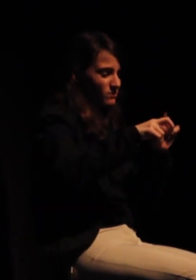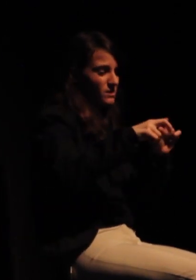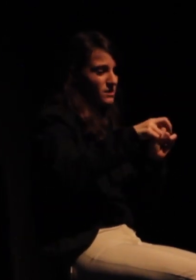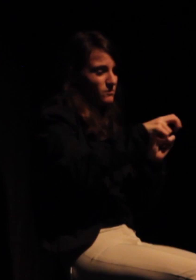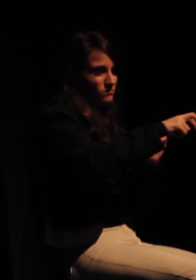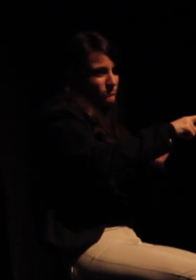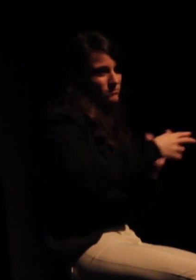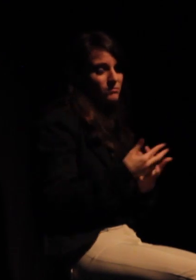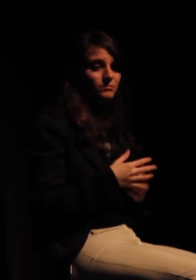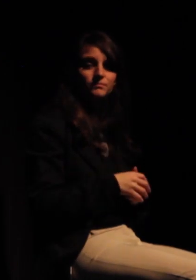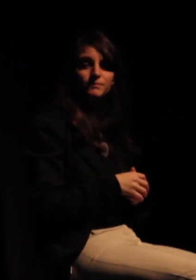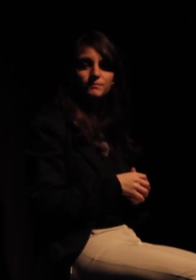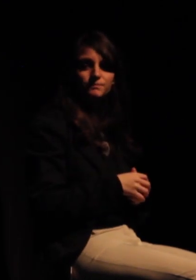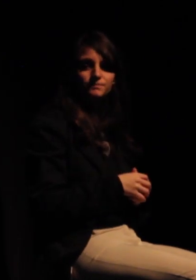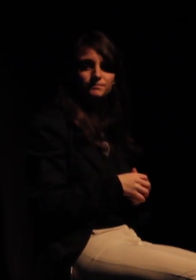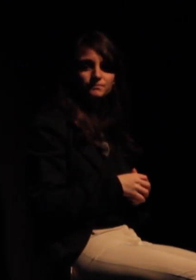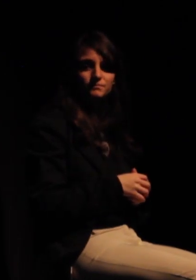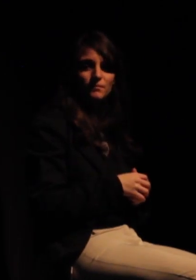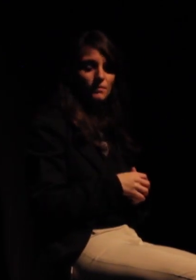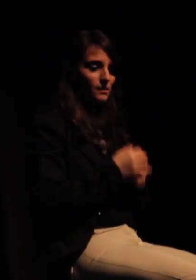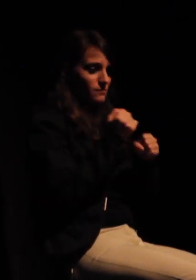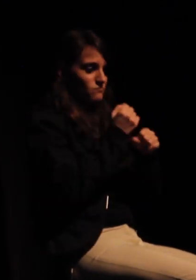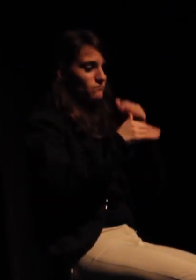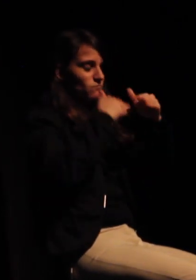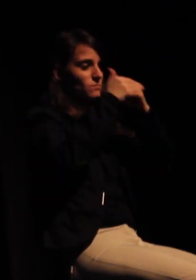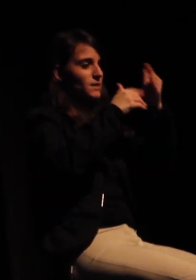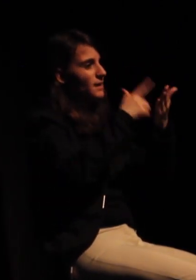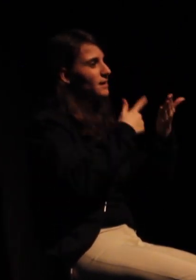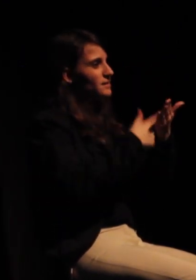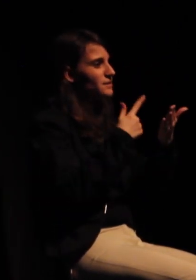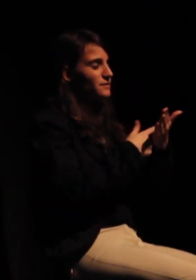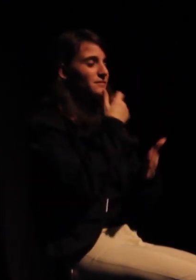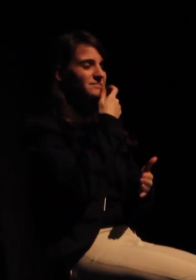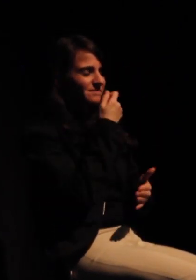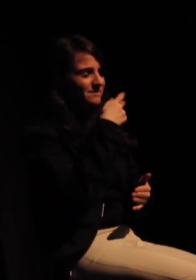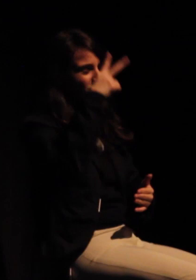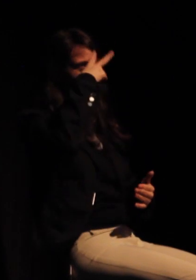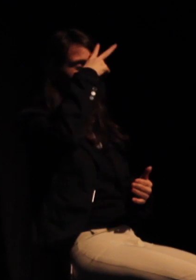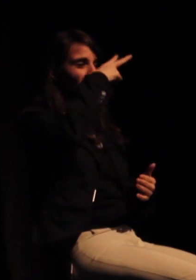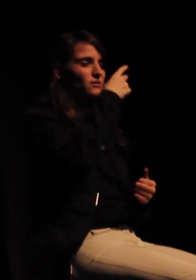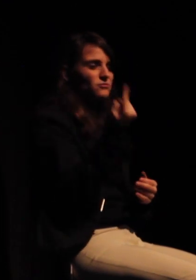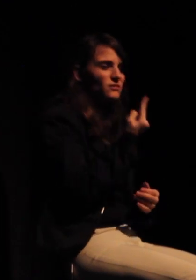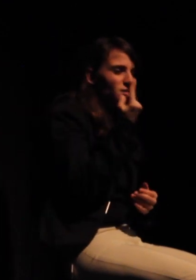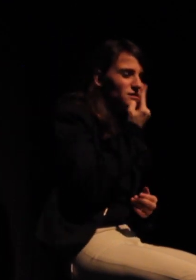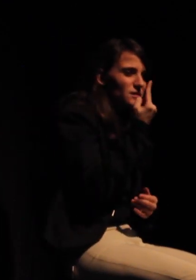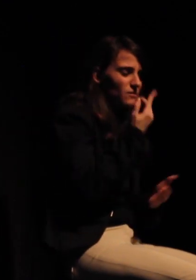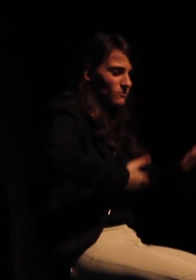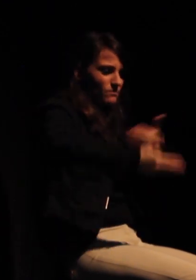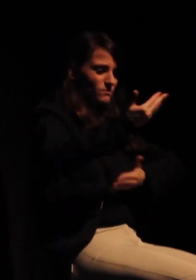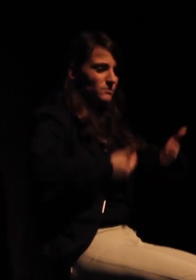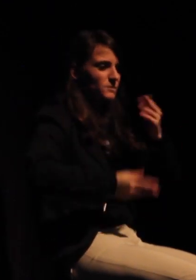segundo as melhores traduções. E constrói um livro todo que fala de todos os problemas da solidão, das relações